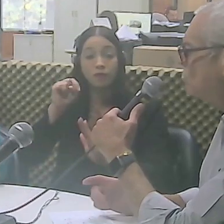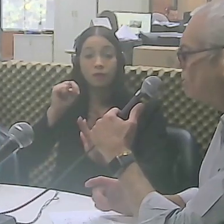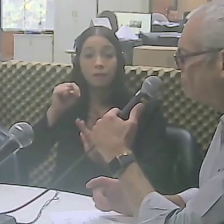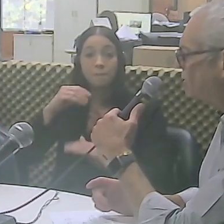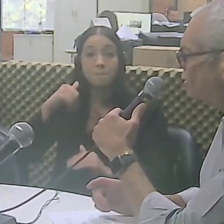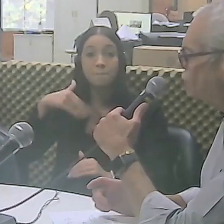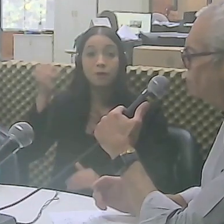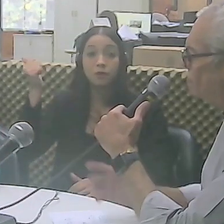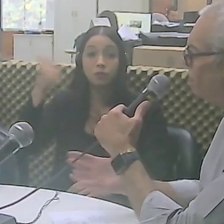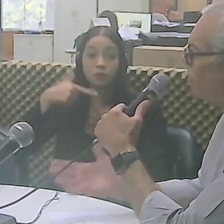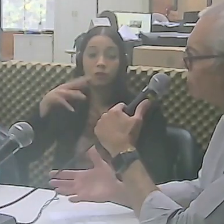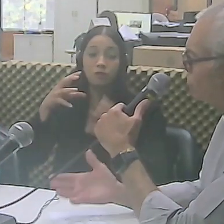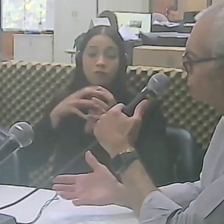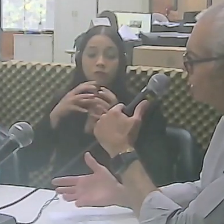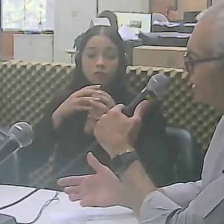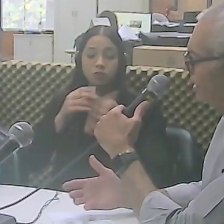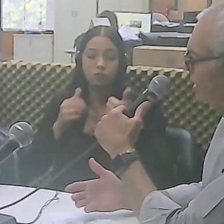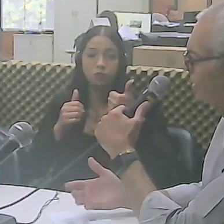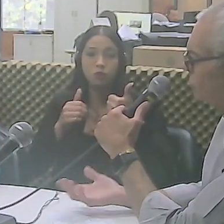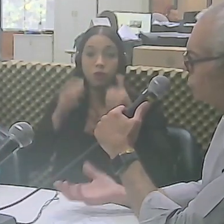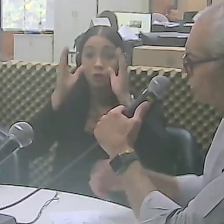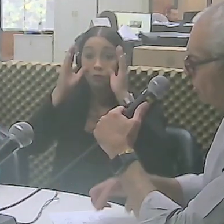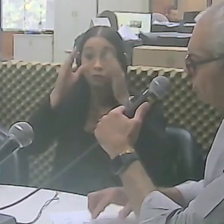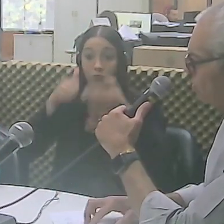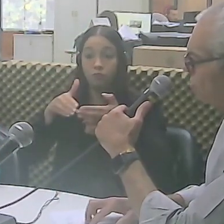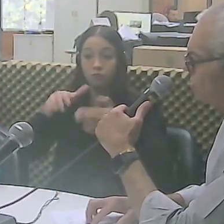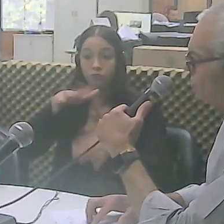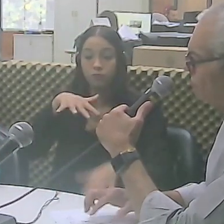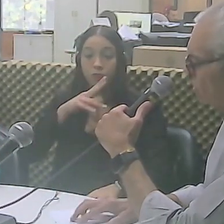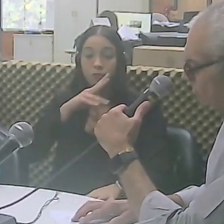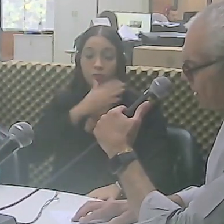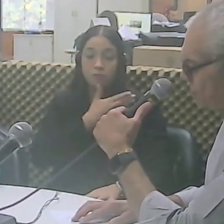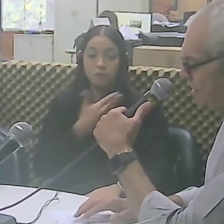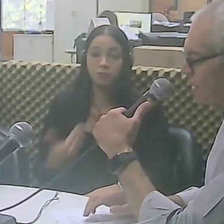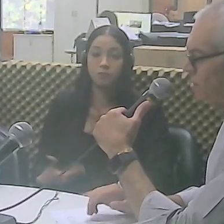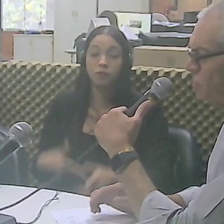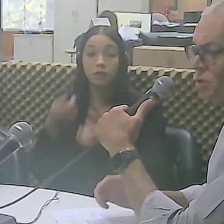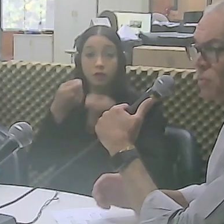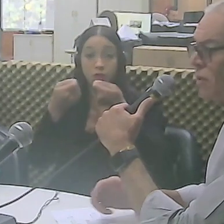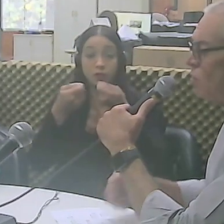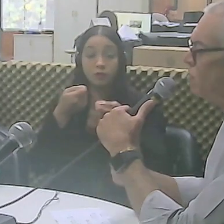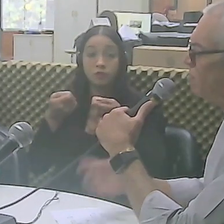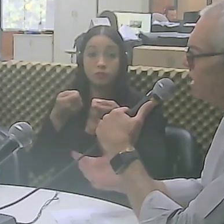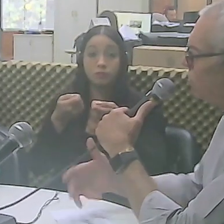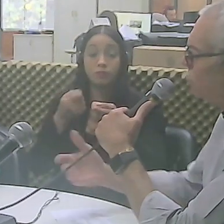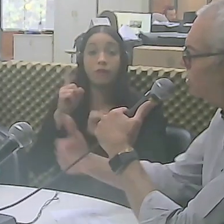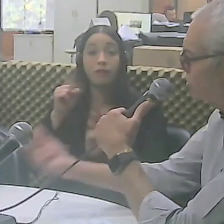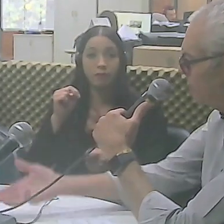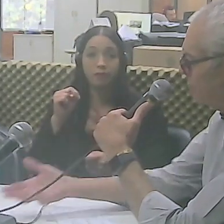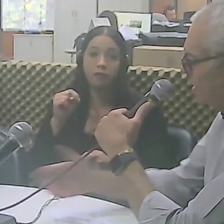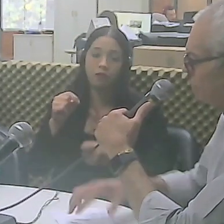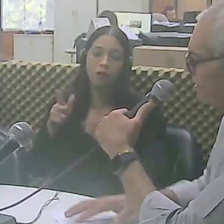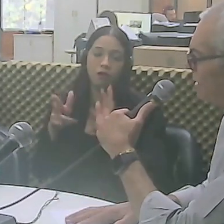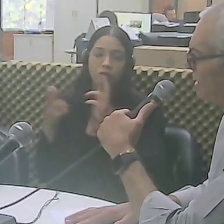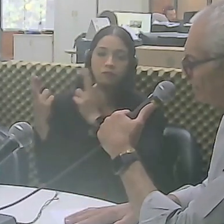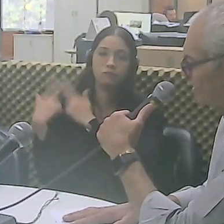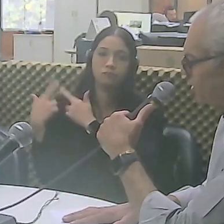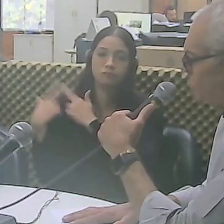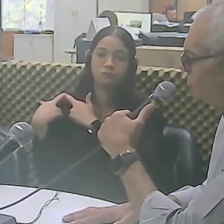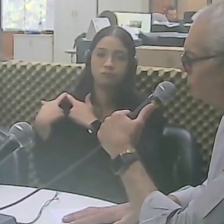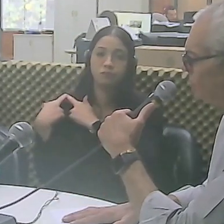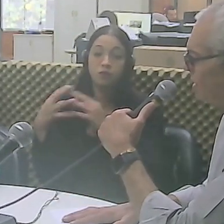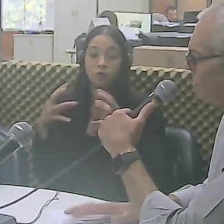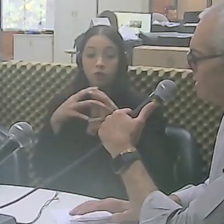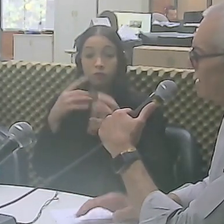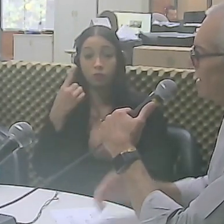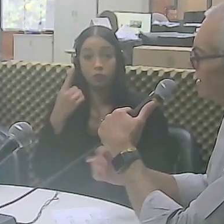maior do que o Faixa 1. O foco do setor público, o foco da administração municipal é cumprir com o seu papel na Faixa